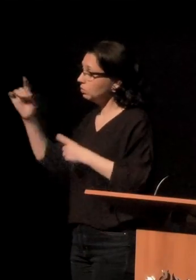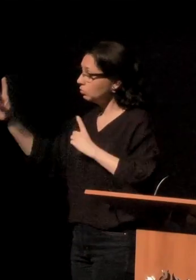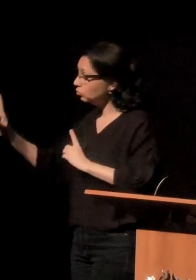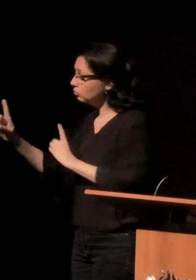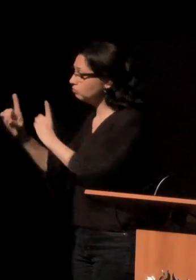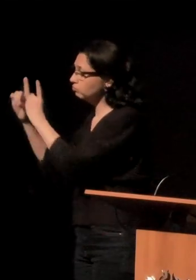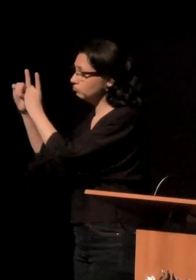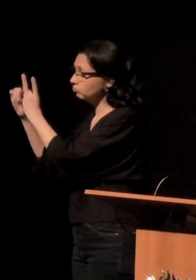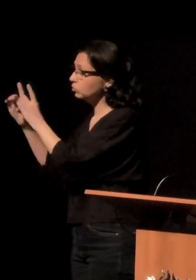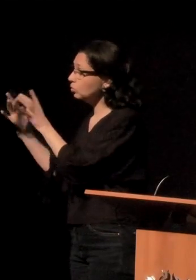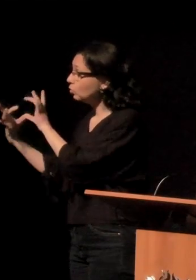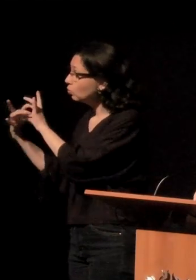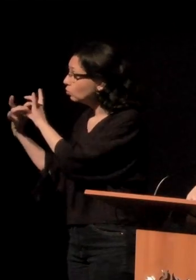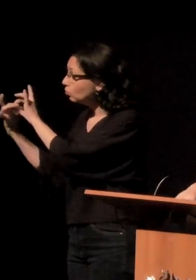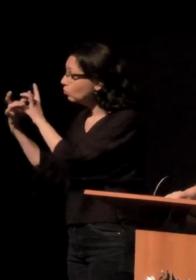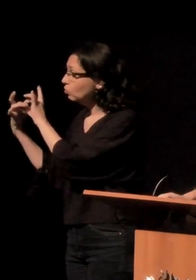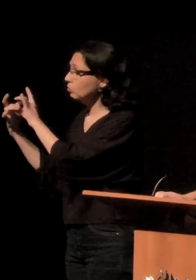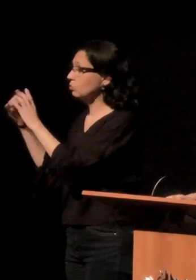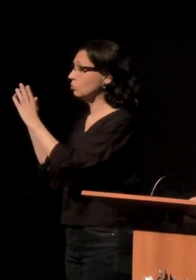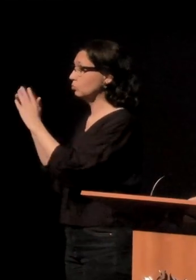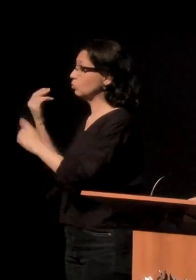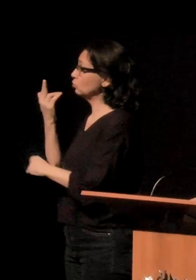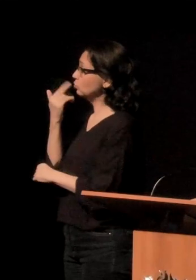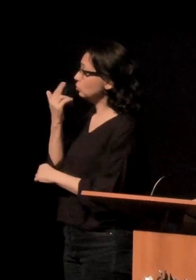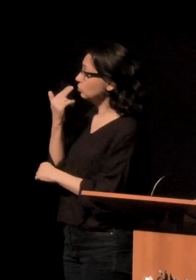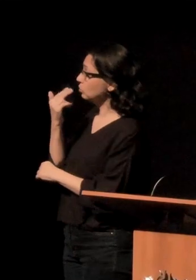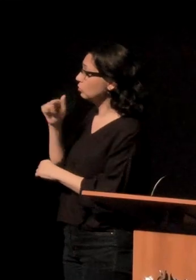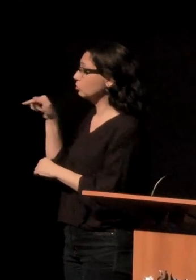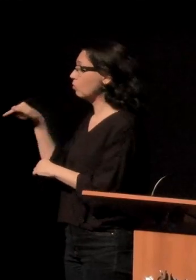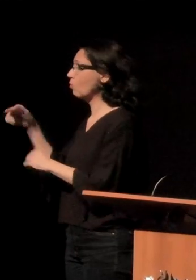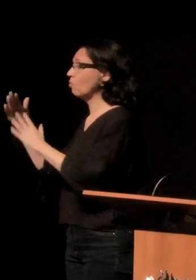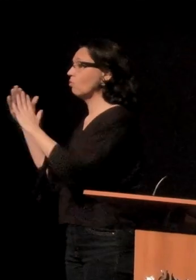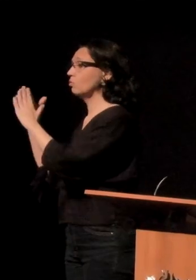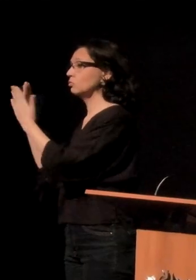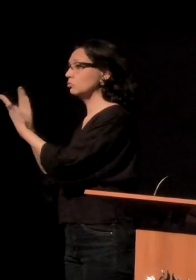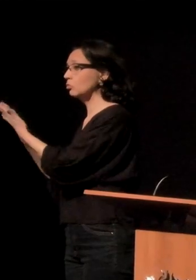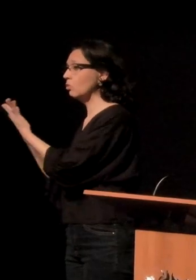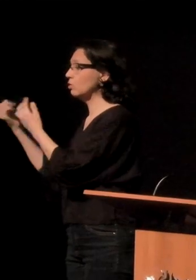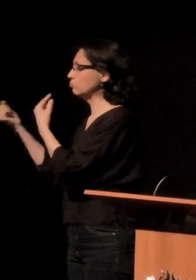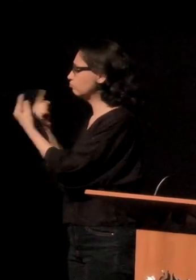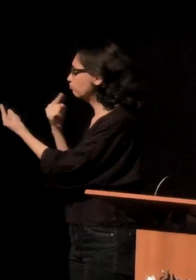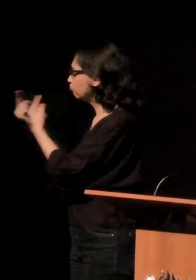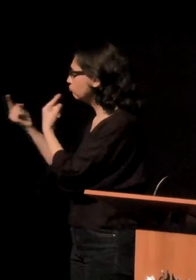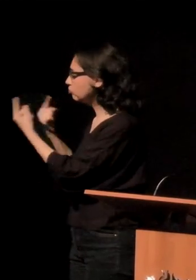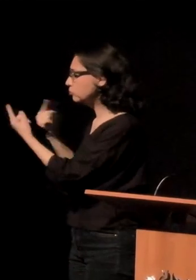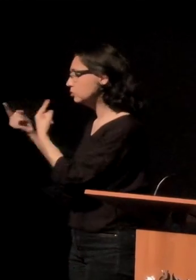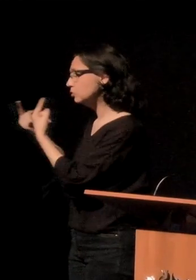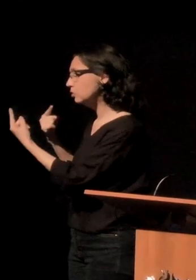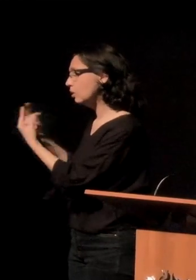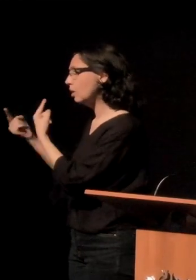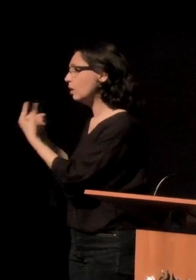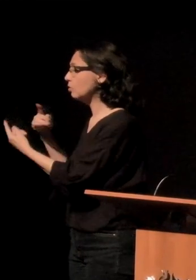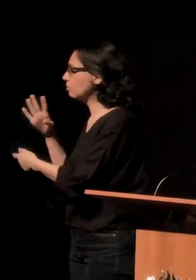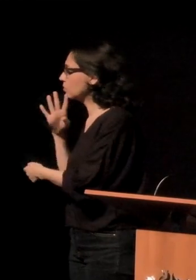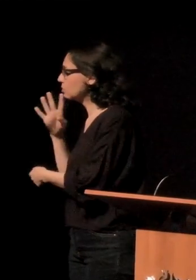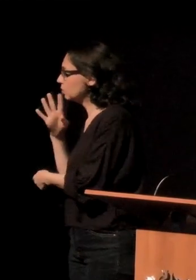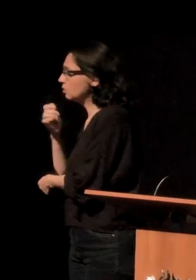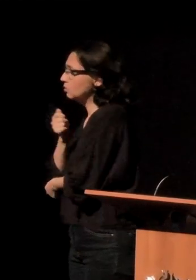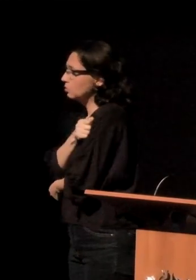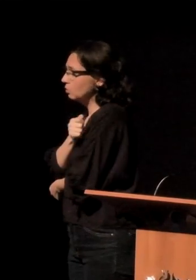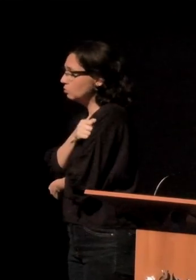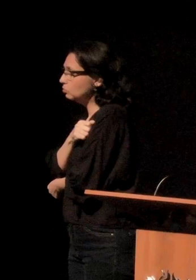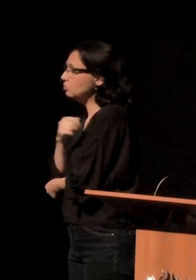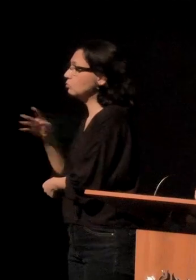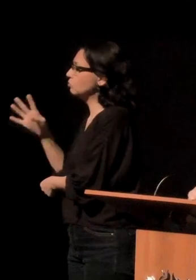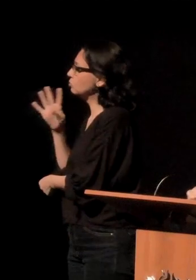e organizar e programar como que pode ser feito então ali um diálogo em cada uma delas né Para que